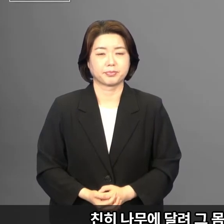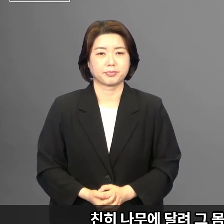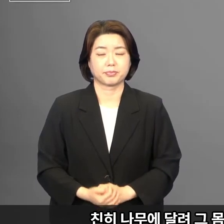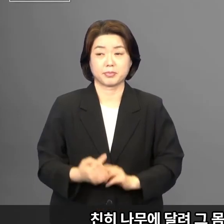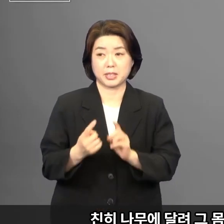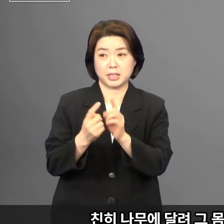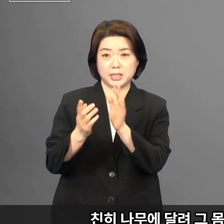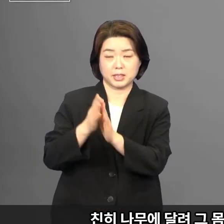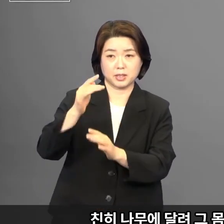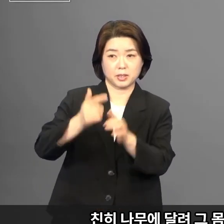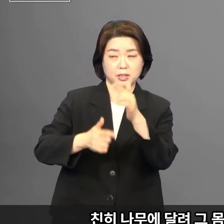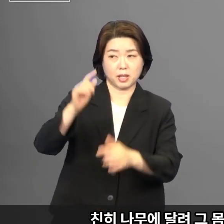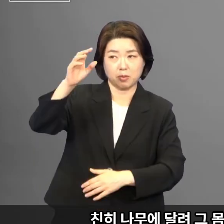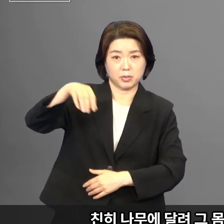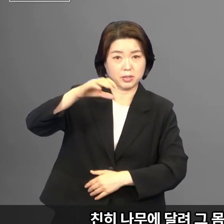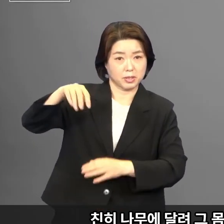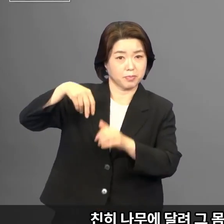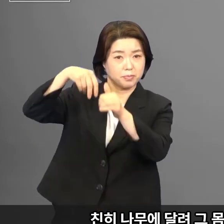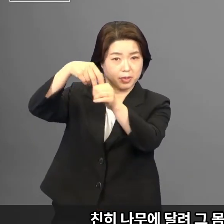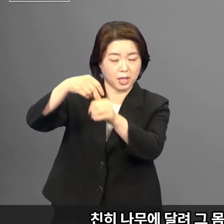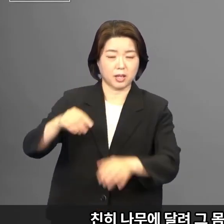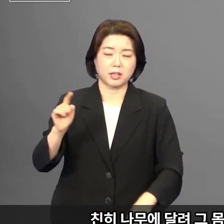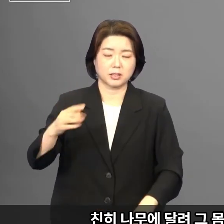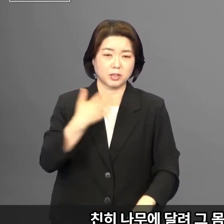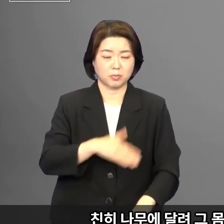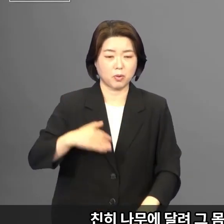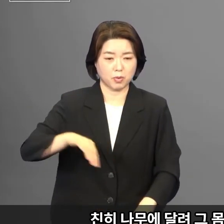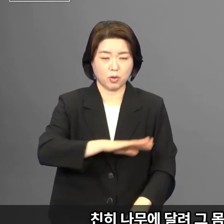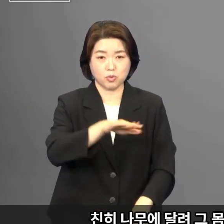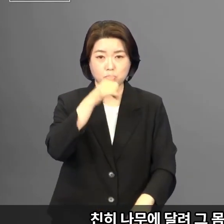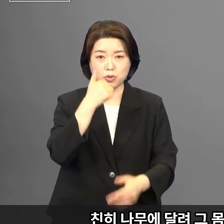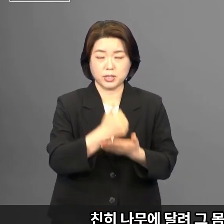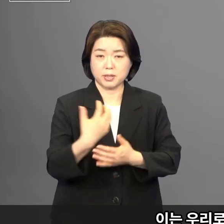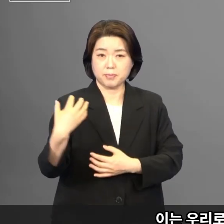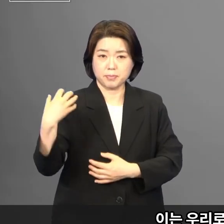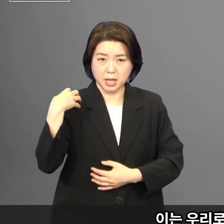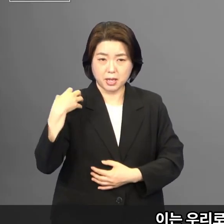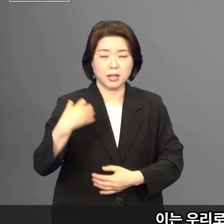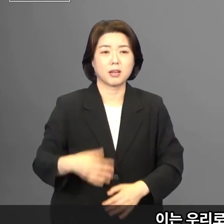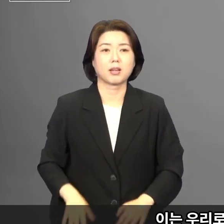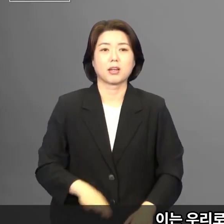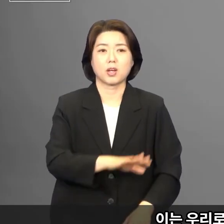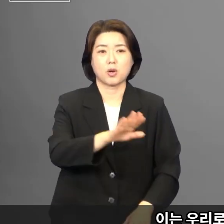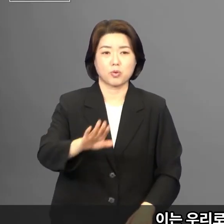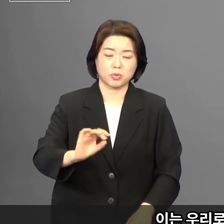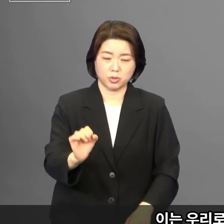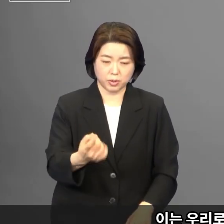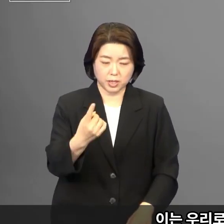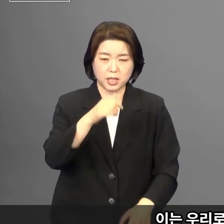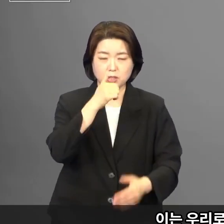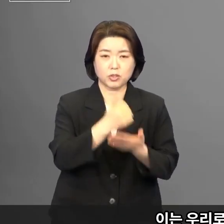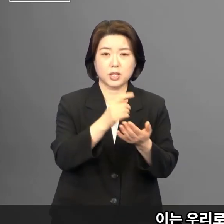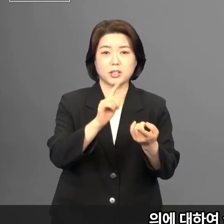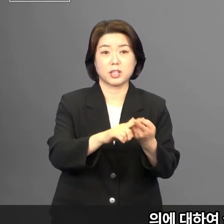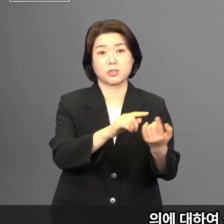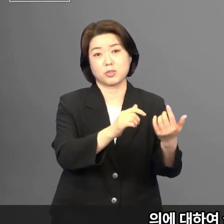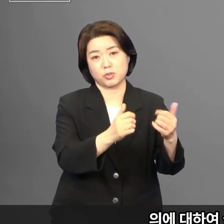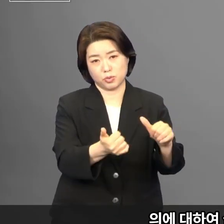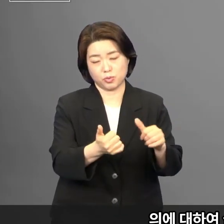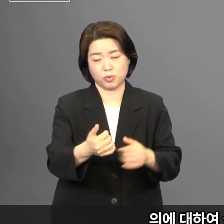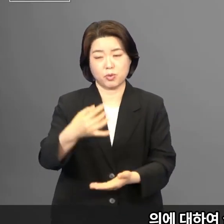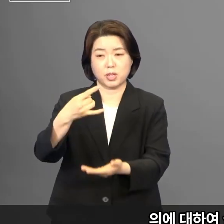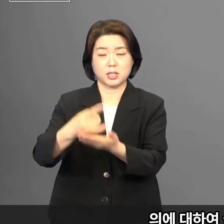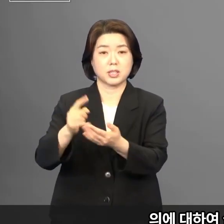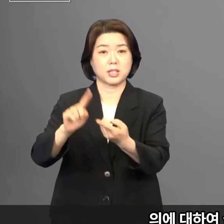신이 나무에 달려 그 몸으로 우리 죄를 담당하셨으니 이는 우리로 죄에 대하여 죽고 의에